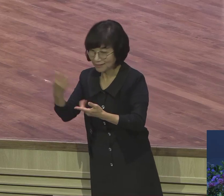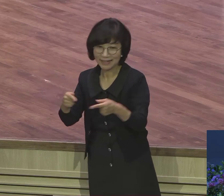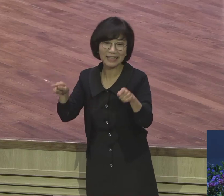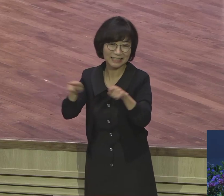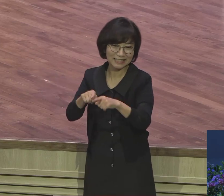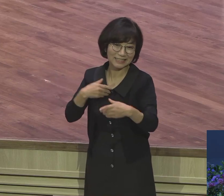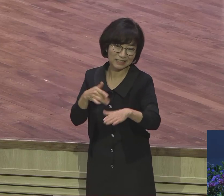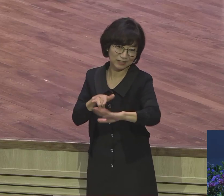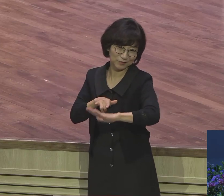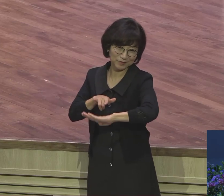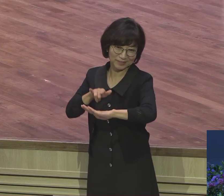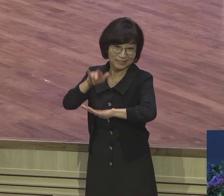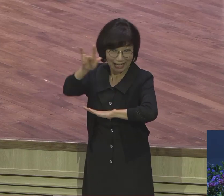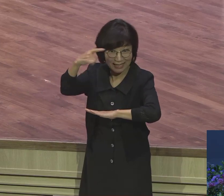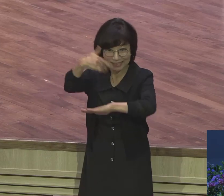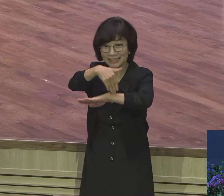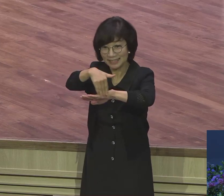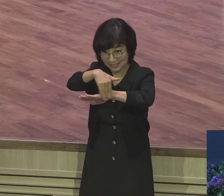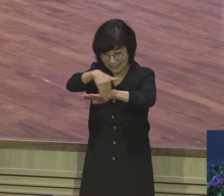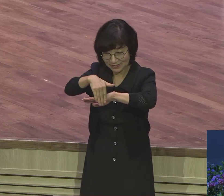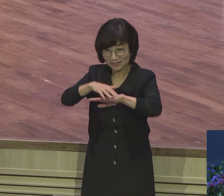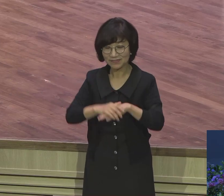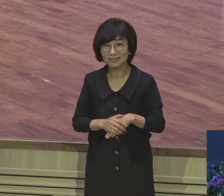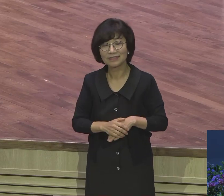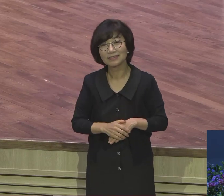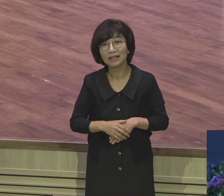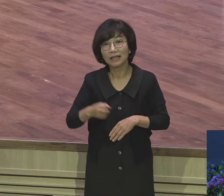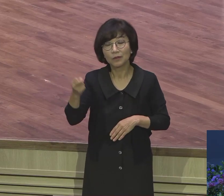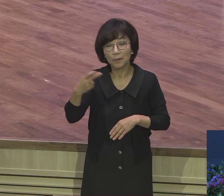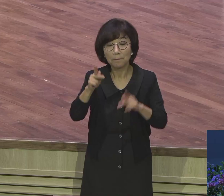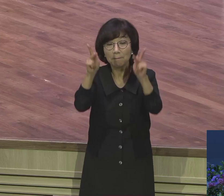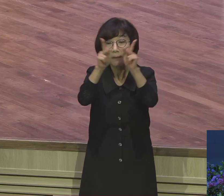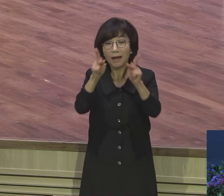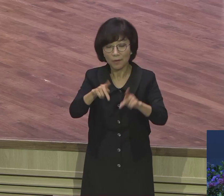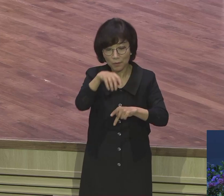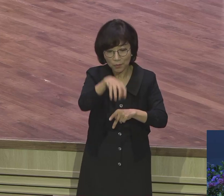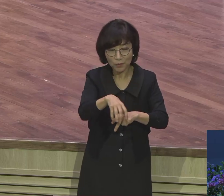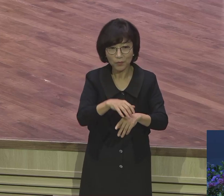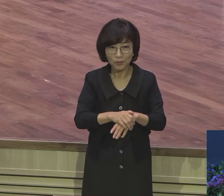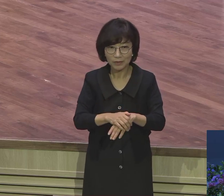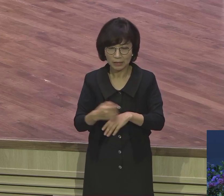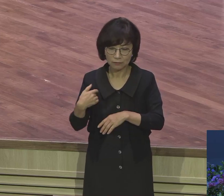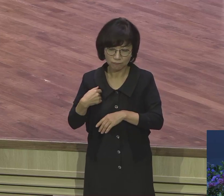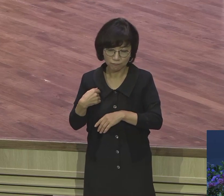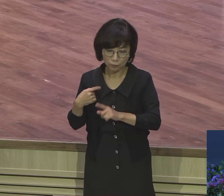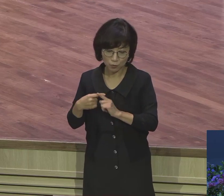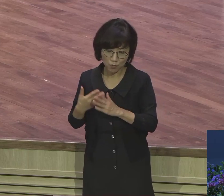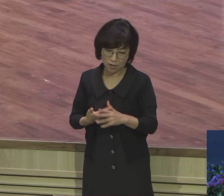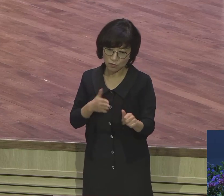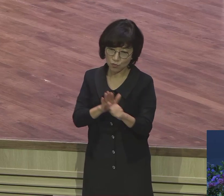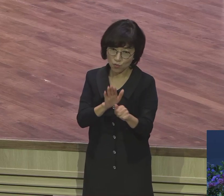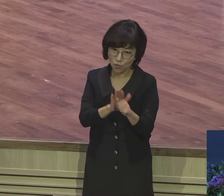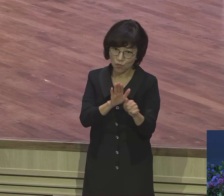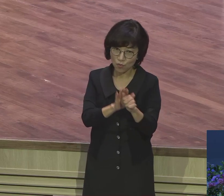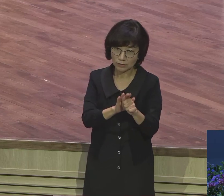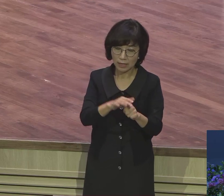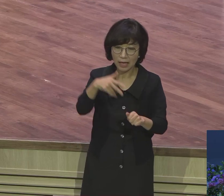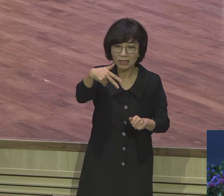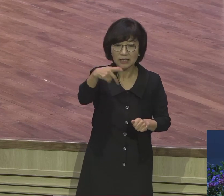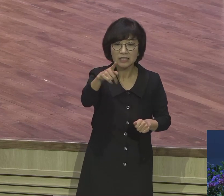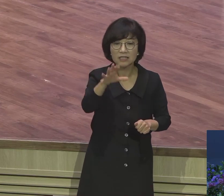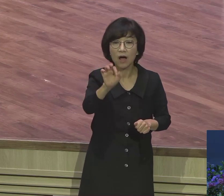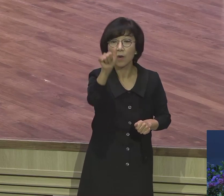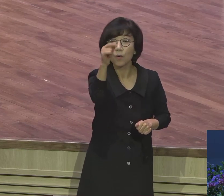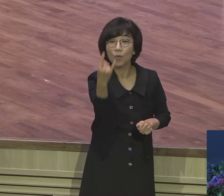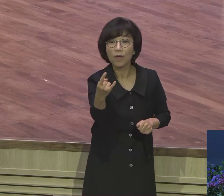같이 제가 같이 그렇게 동행합니다. 팔라완은요. 우리 교회가 협력해서 협력하고 있는 정혜원 선교사가